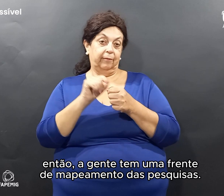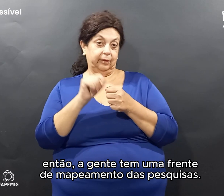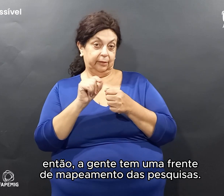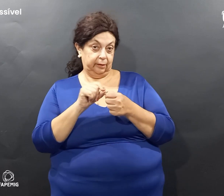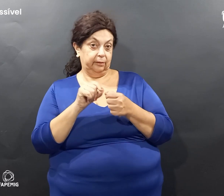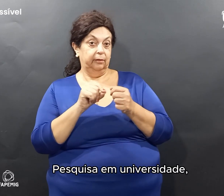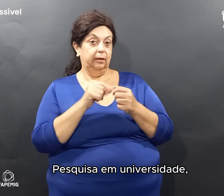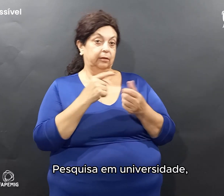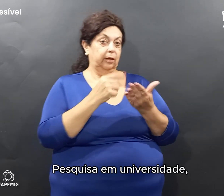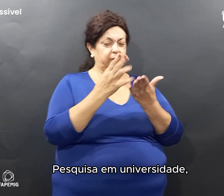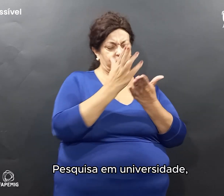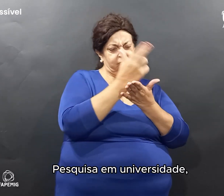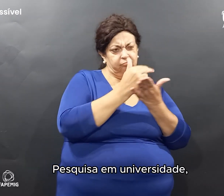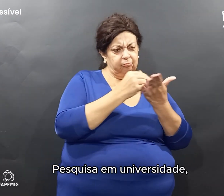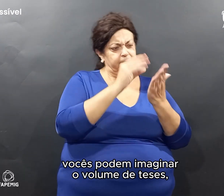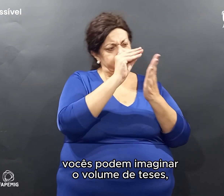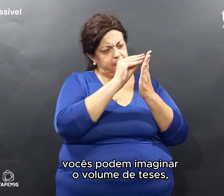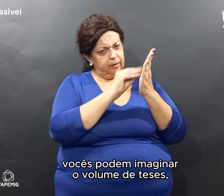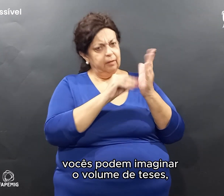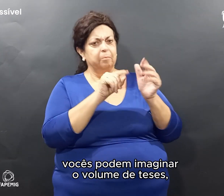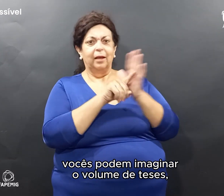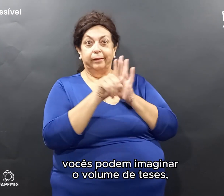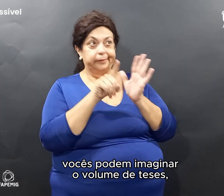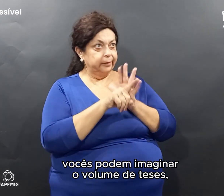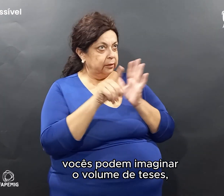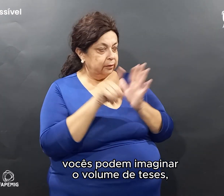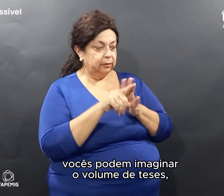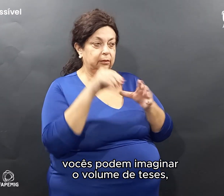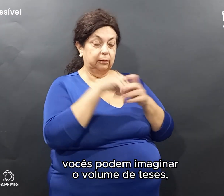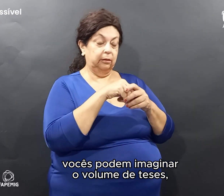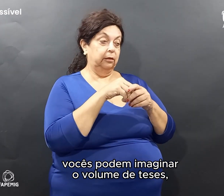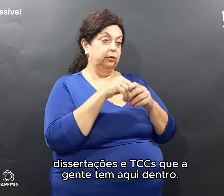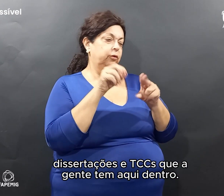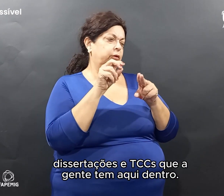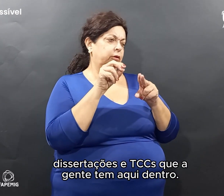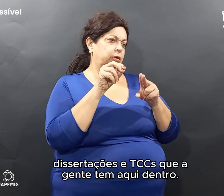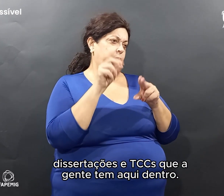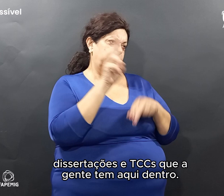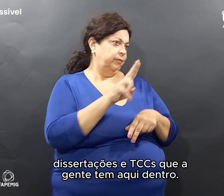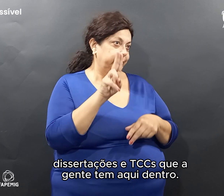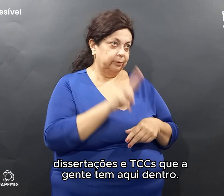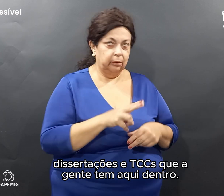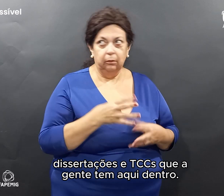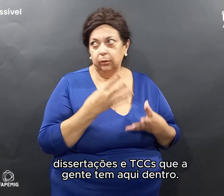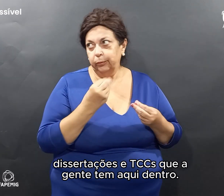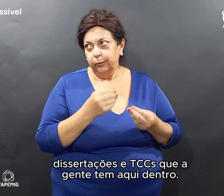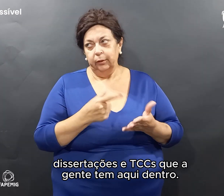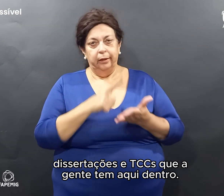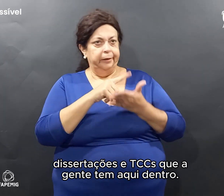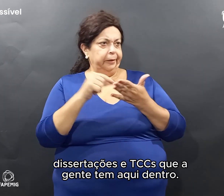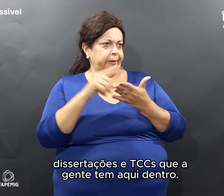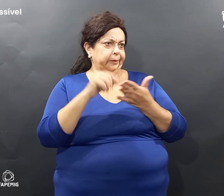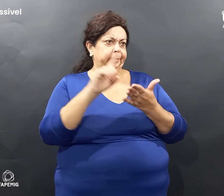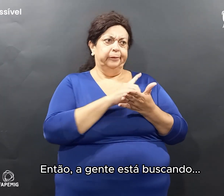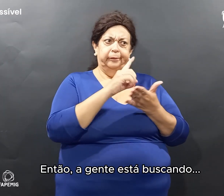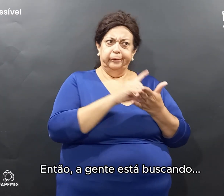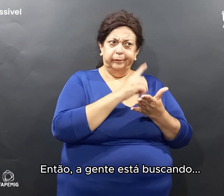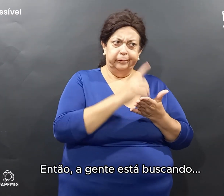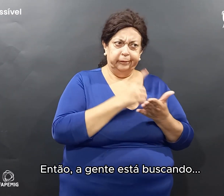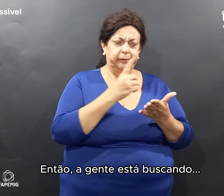pesquisas. Pesquisa em universidade, vocês podem imaginar o volume, né? De teses, dissertações e TCCs que a gente tem aqui dentro. Então, a gente está